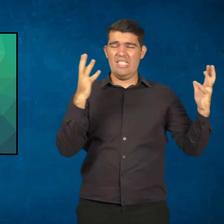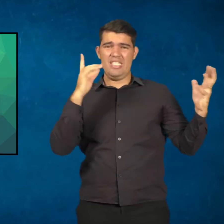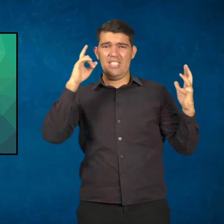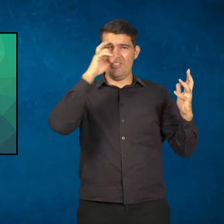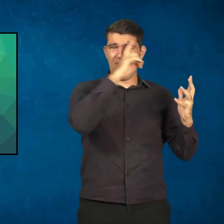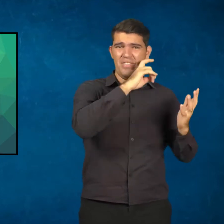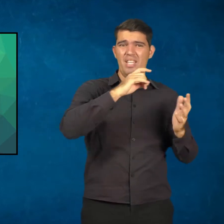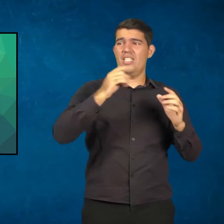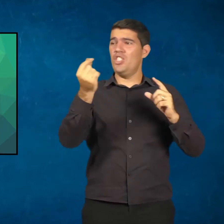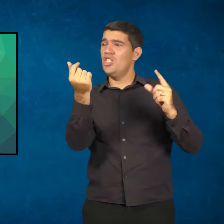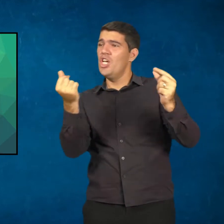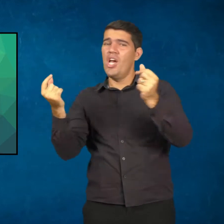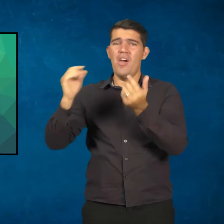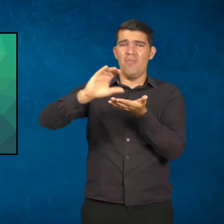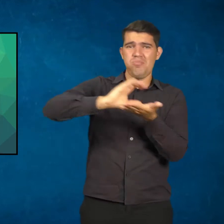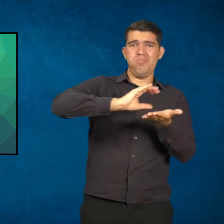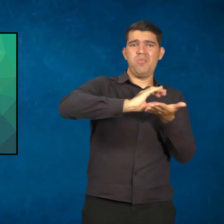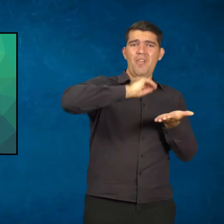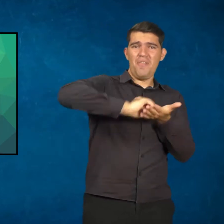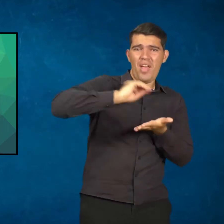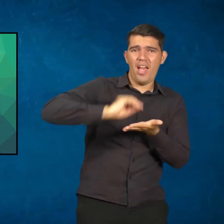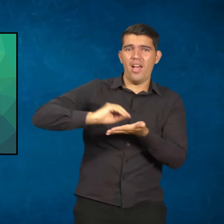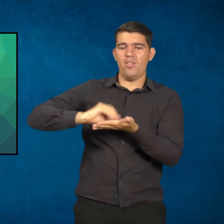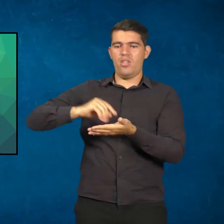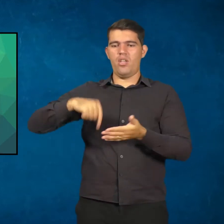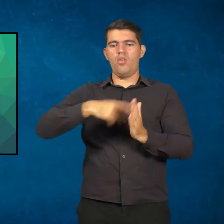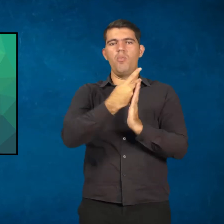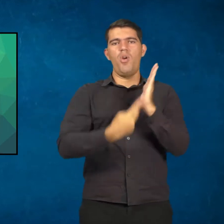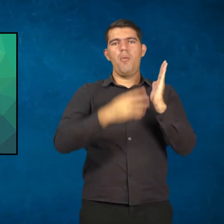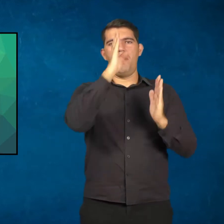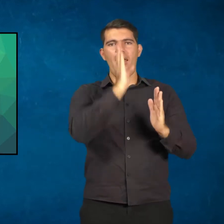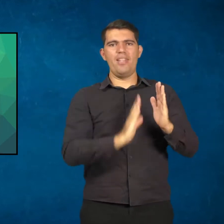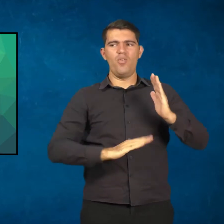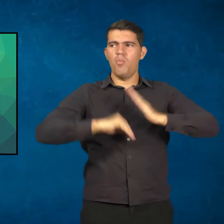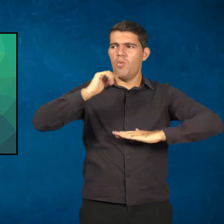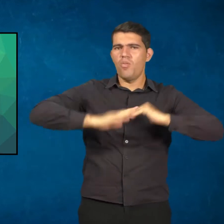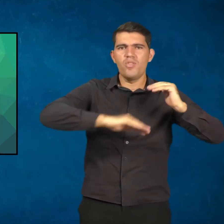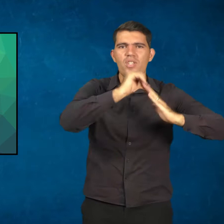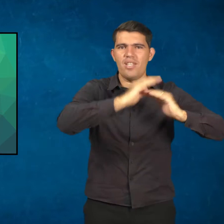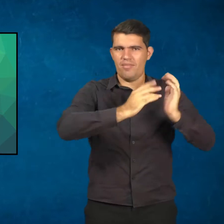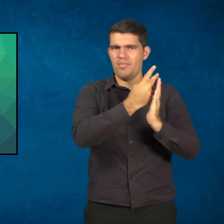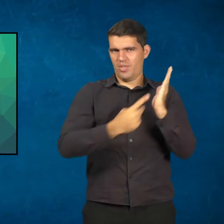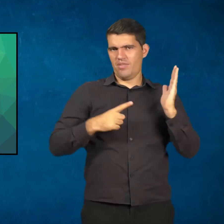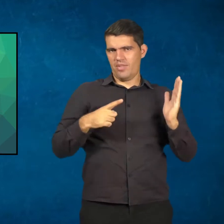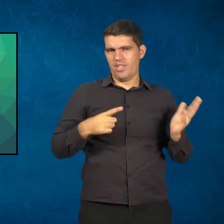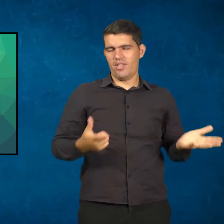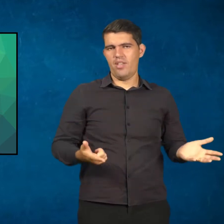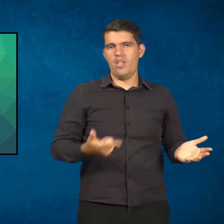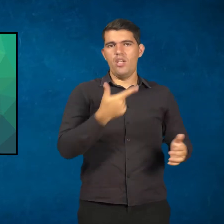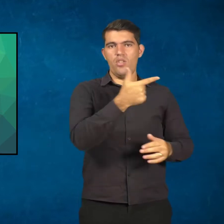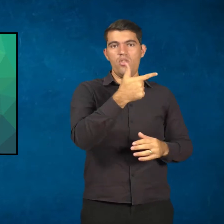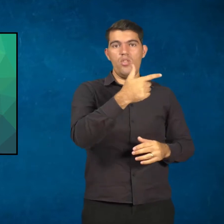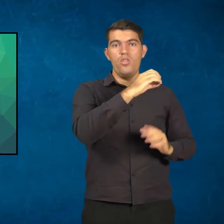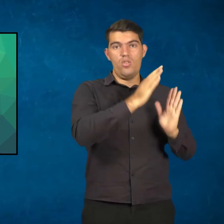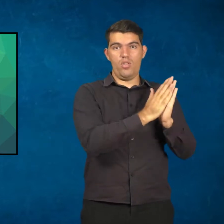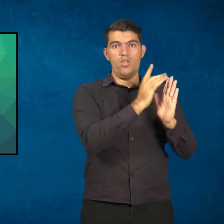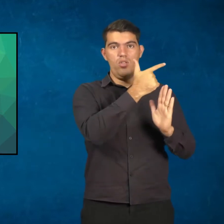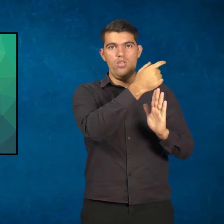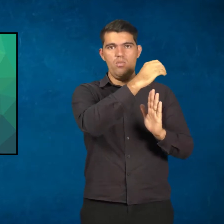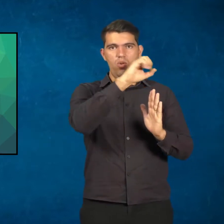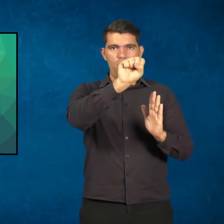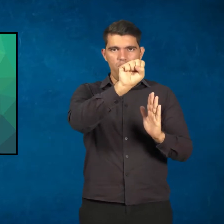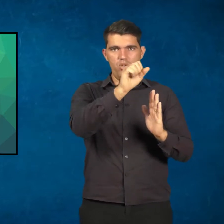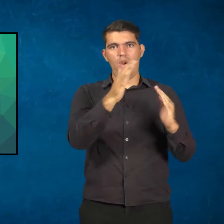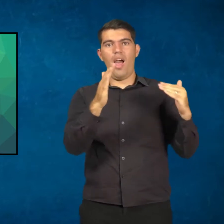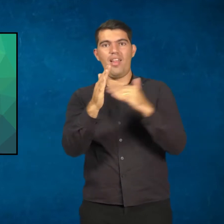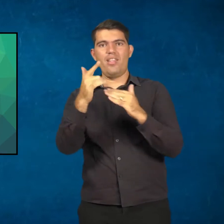falta de recursos, né? Tivemos um Programa Brasil profissionalizado. Já de 2008 a 2011, nós temos uma